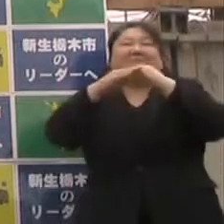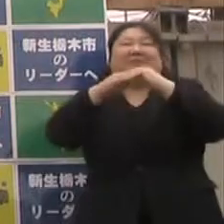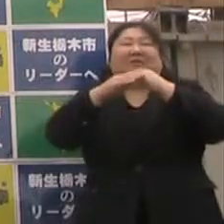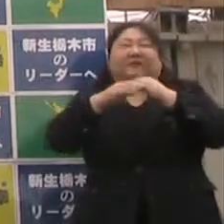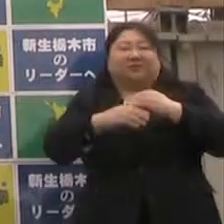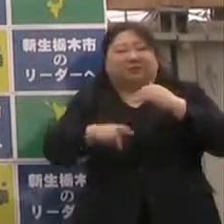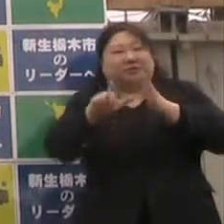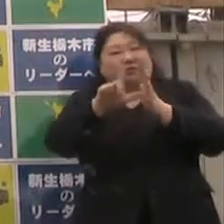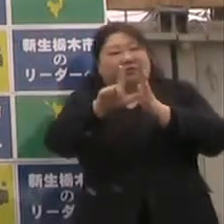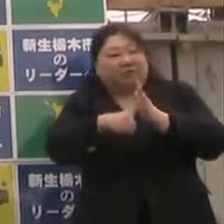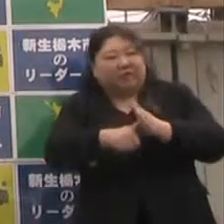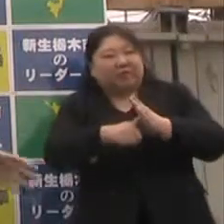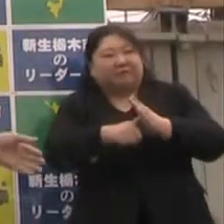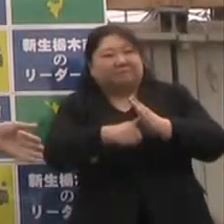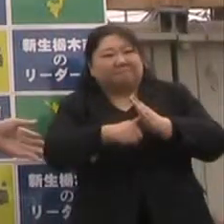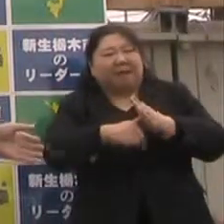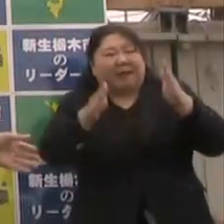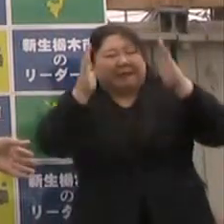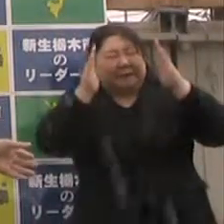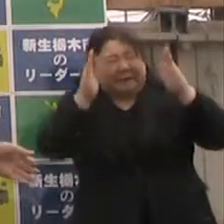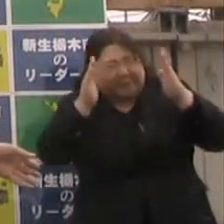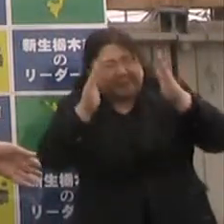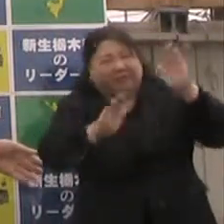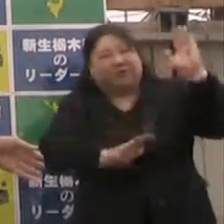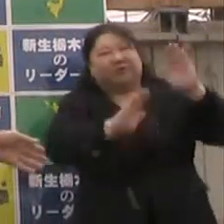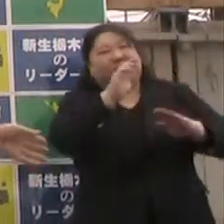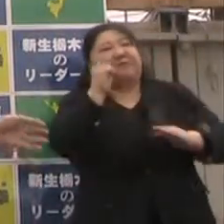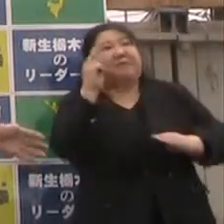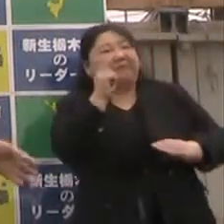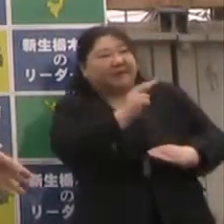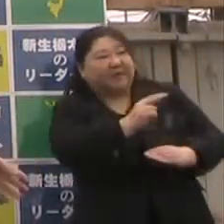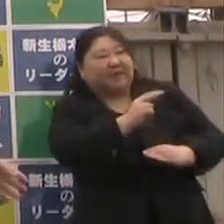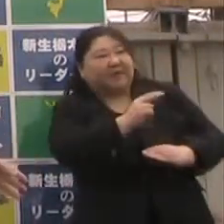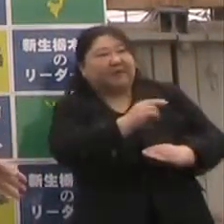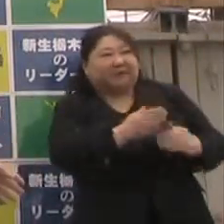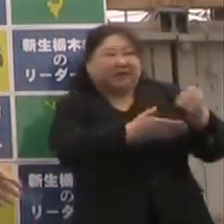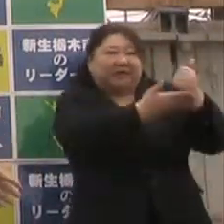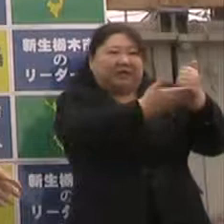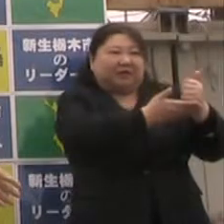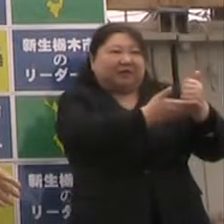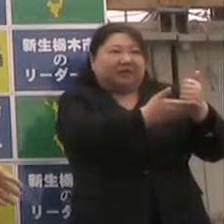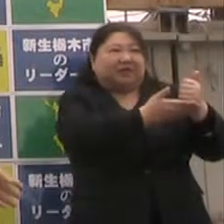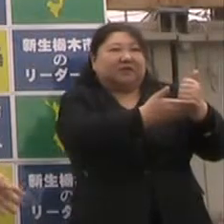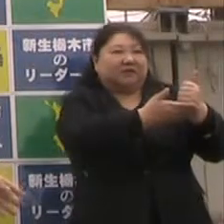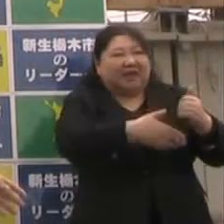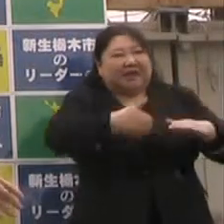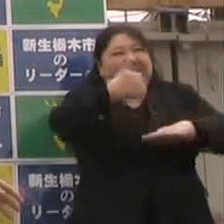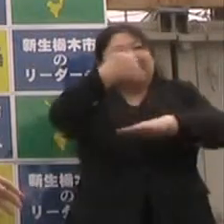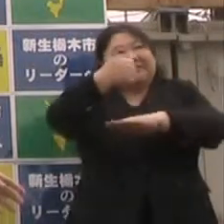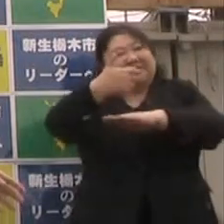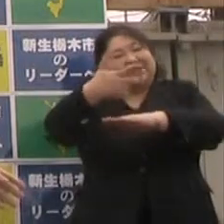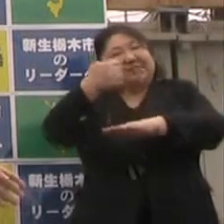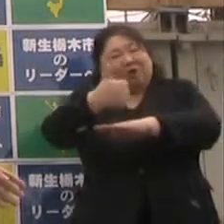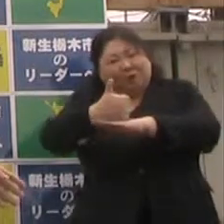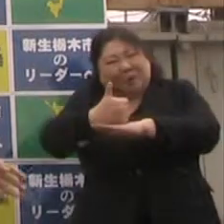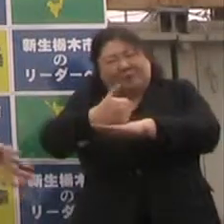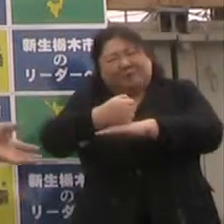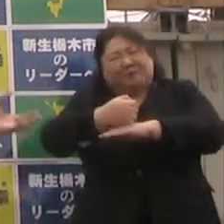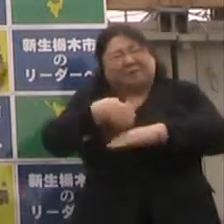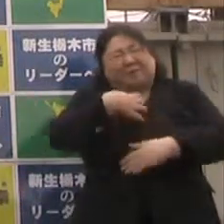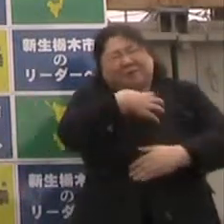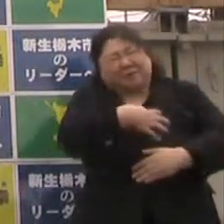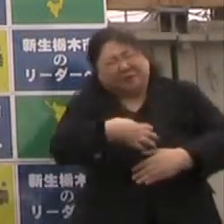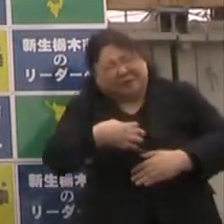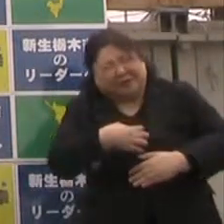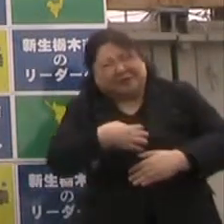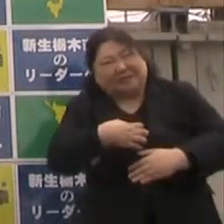る姿見て正直なこと言うと吉行を首ちょってこんなにきつかったっけ、今だったら早